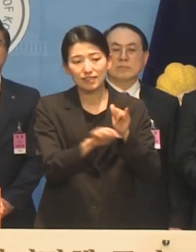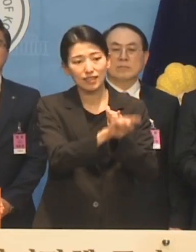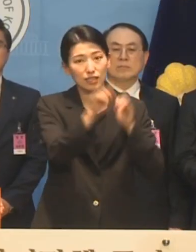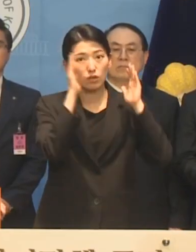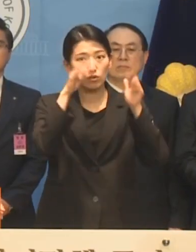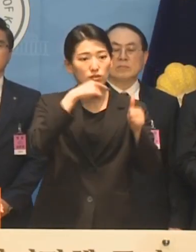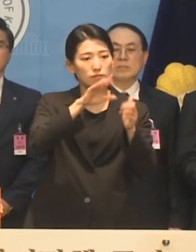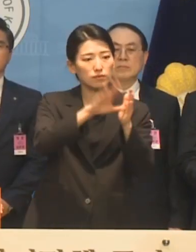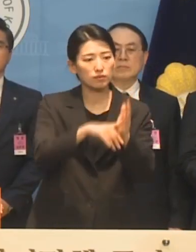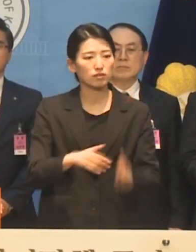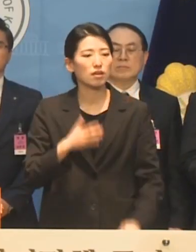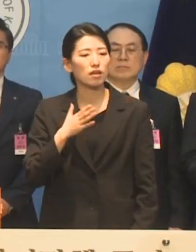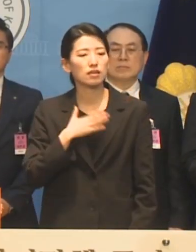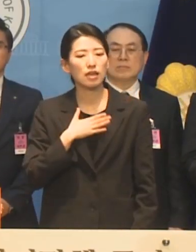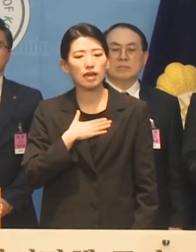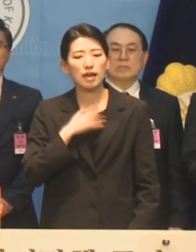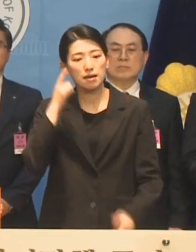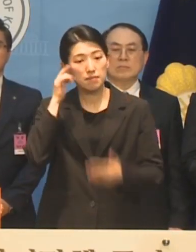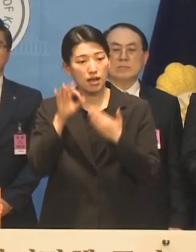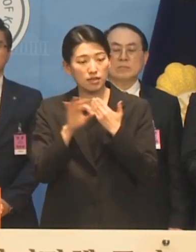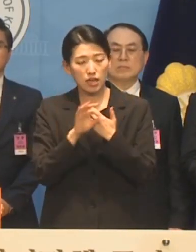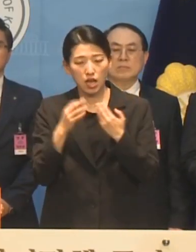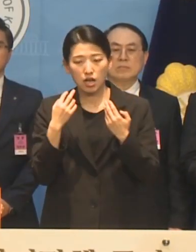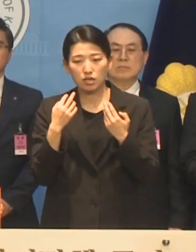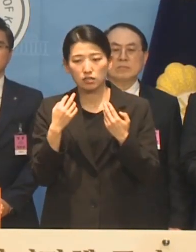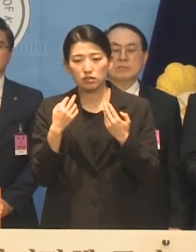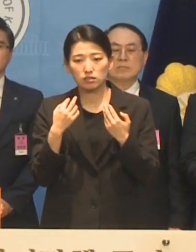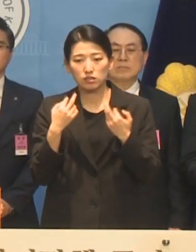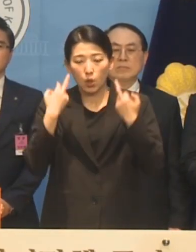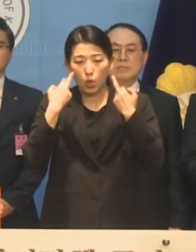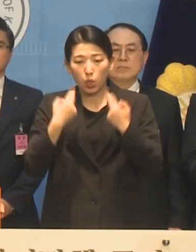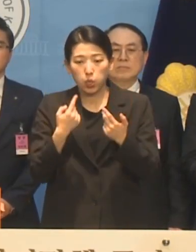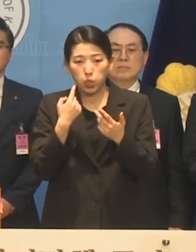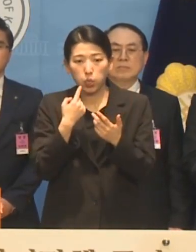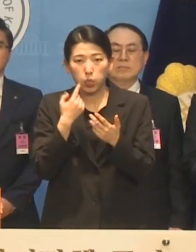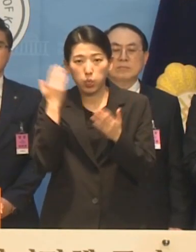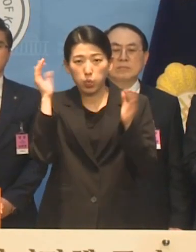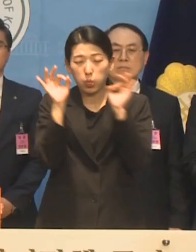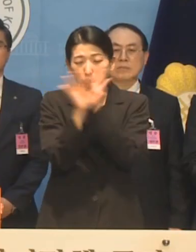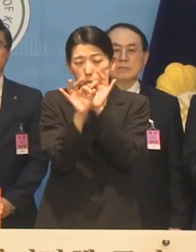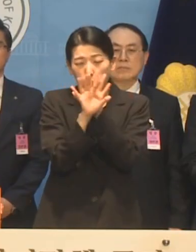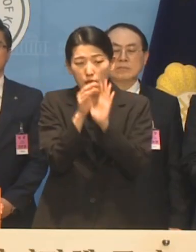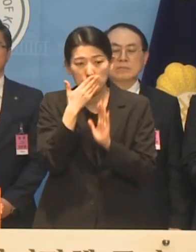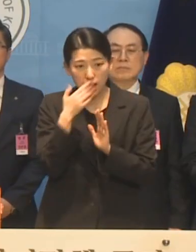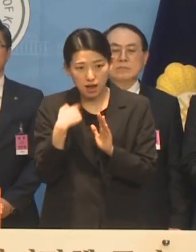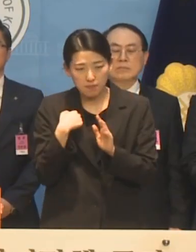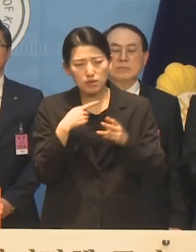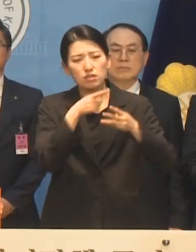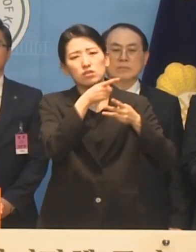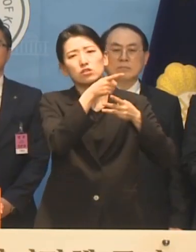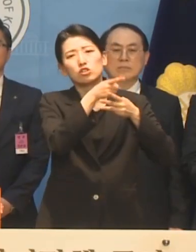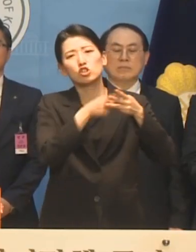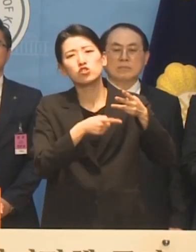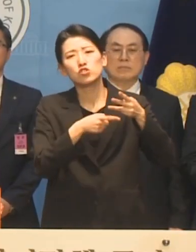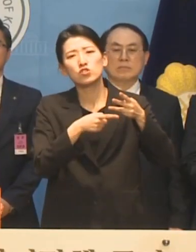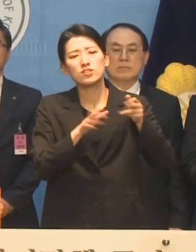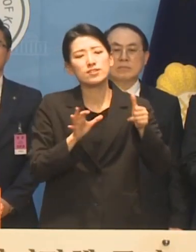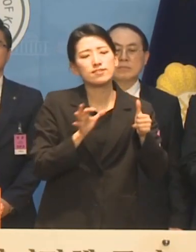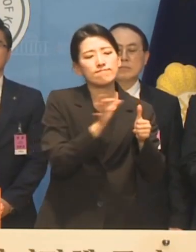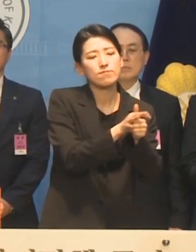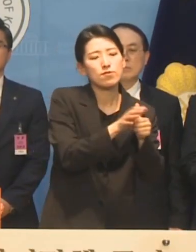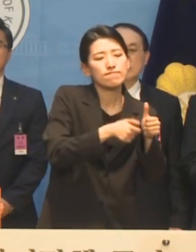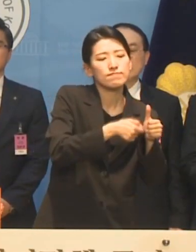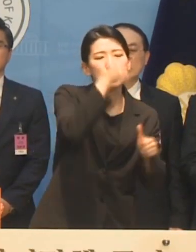자신이 투명 인간이 될 수 있다면 윤 대통령 목을 따고 싶다라고 하는 섬뜩한 사진성 주장을